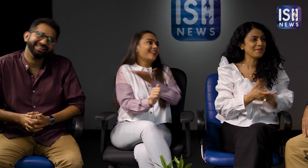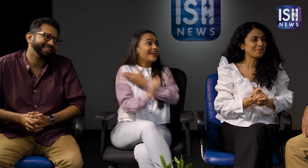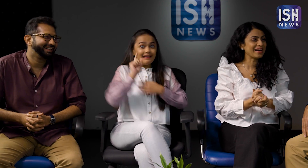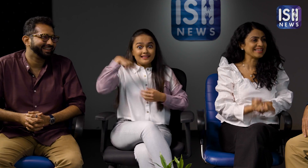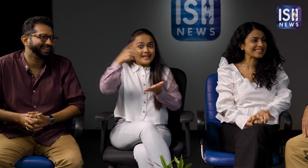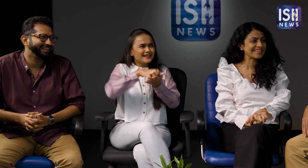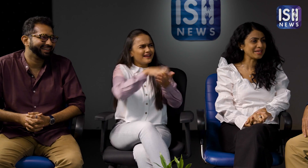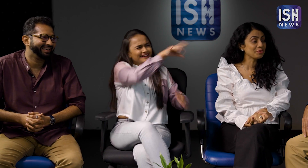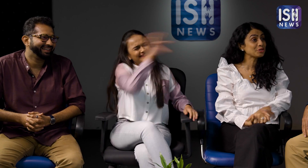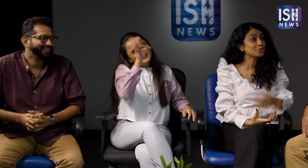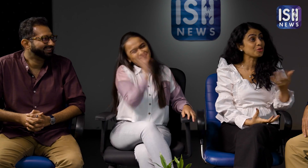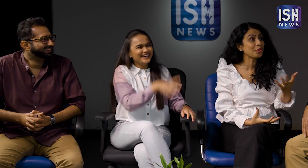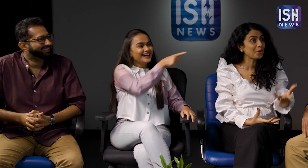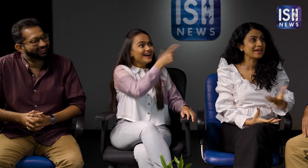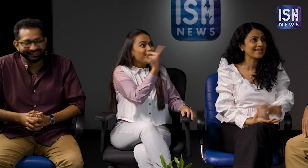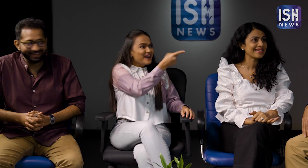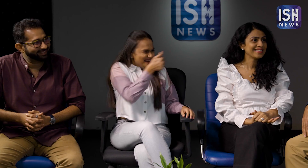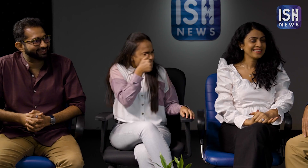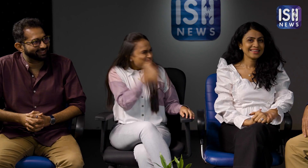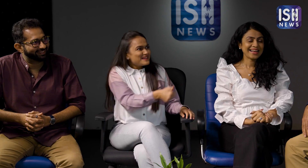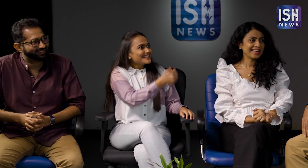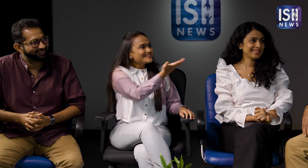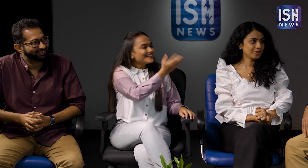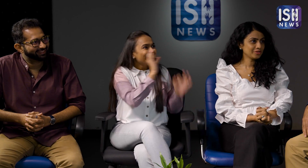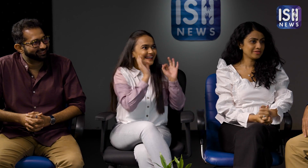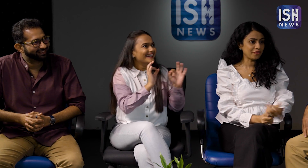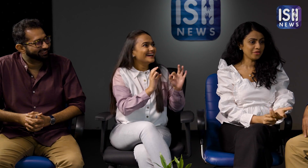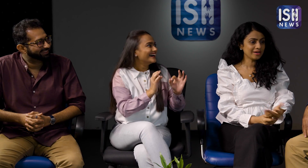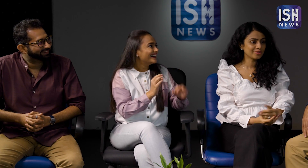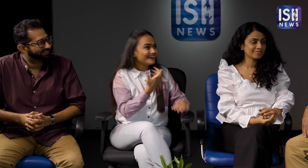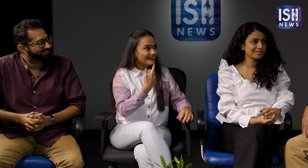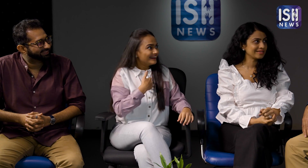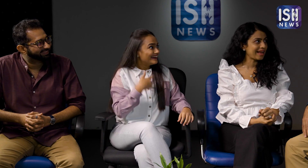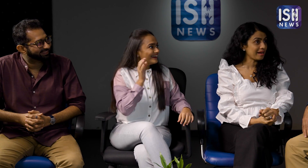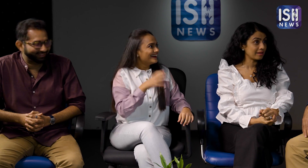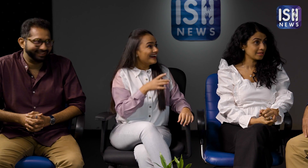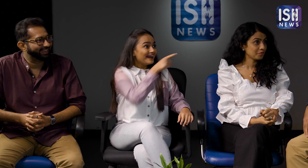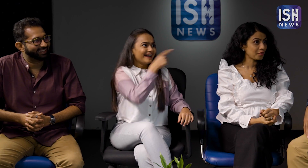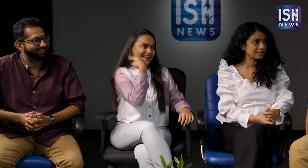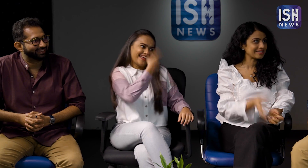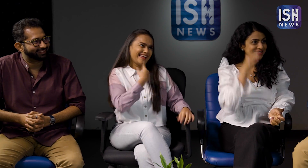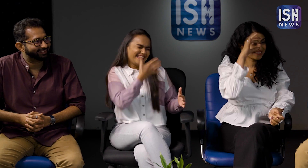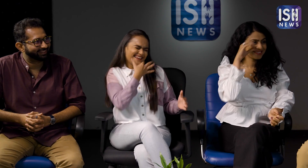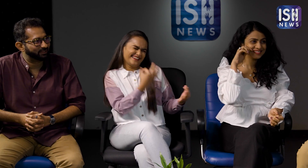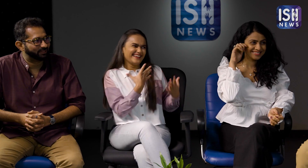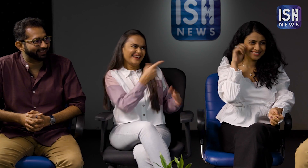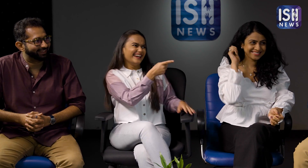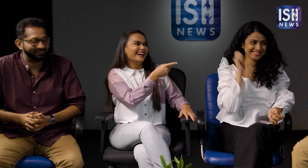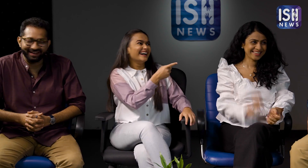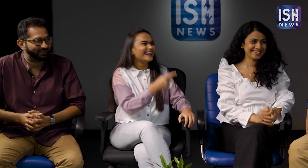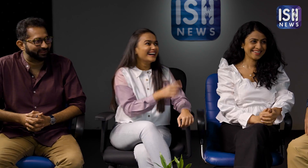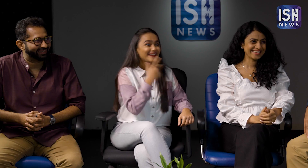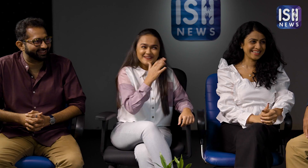एड में आपको कास्ट करेंगे because you're so good. Like yes, I think definitely you and handsome of course. Good